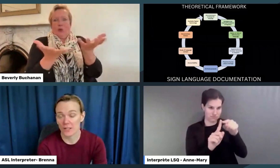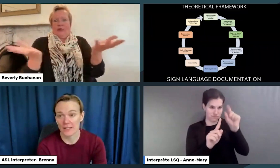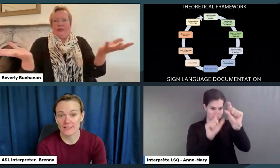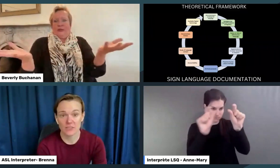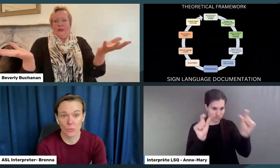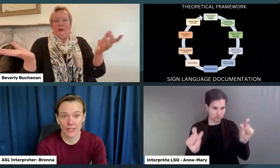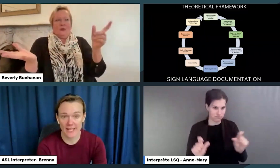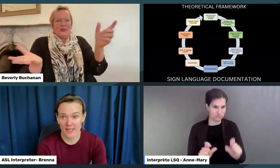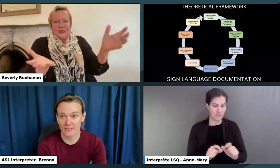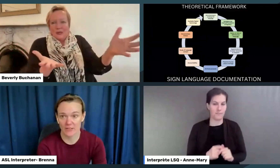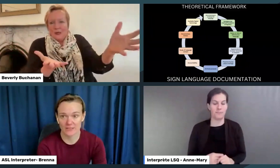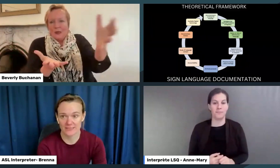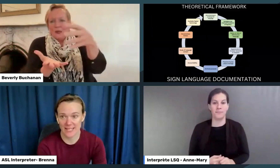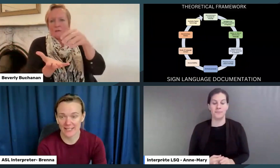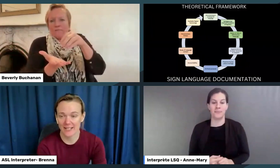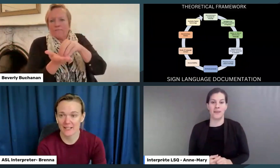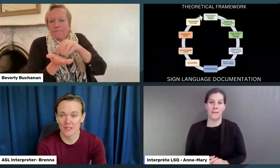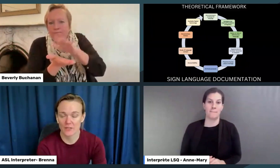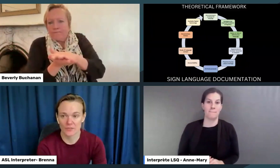Il y a beaucoup de données,